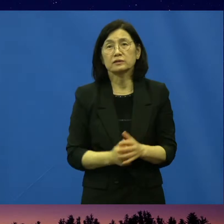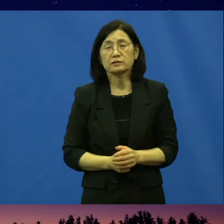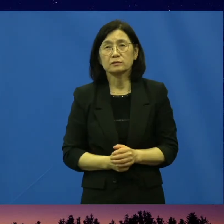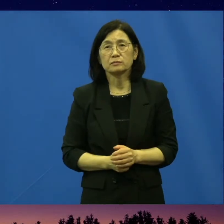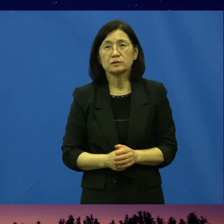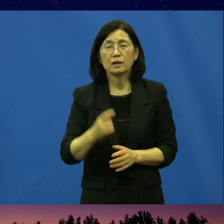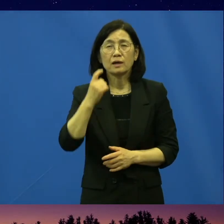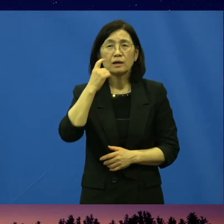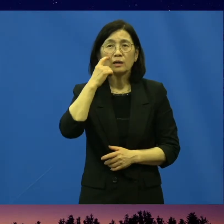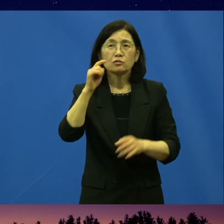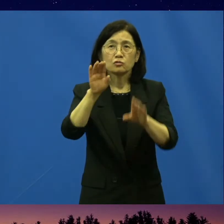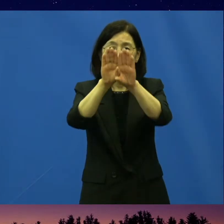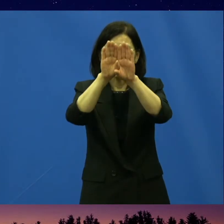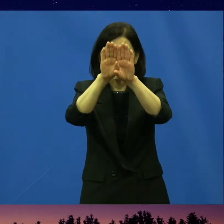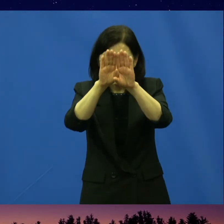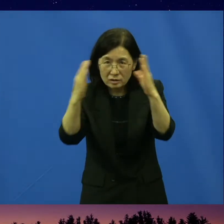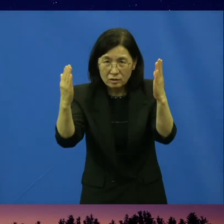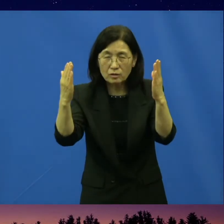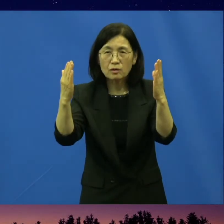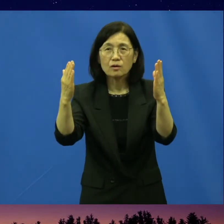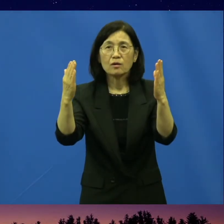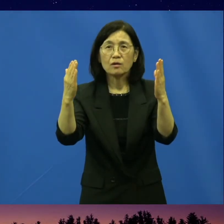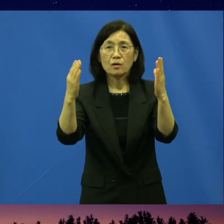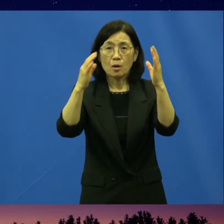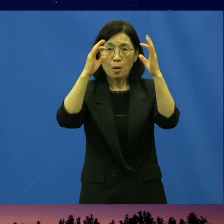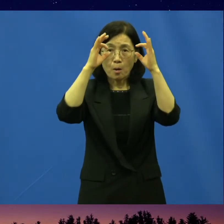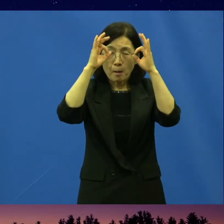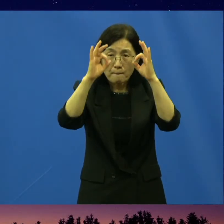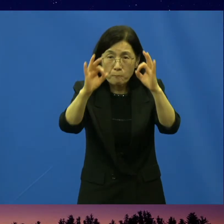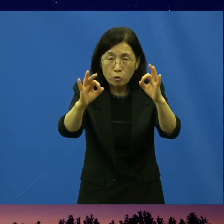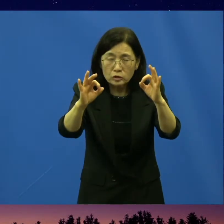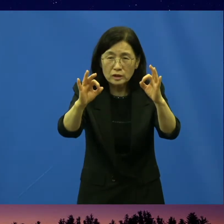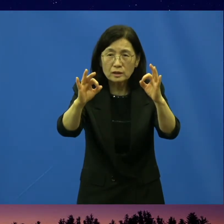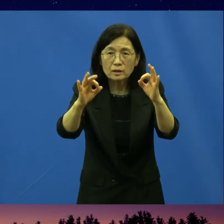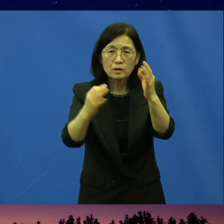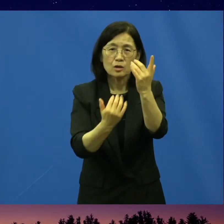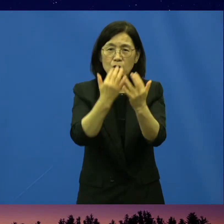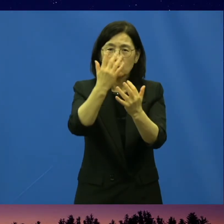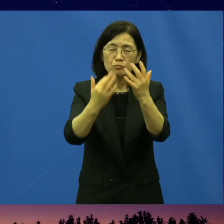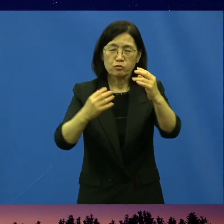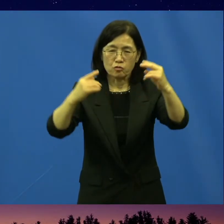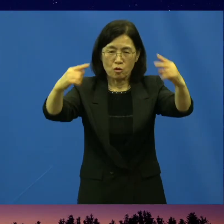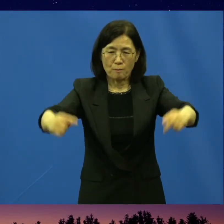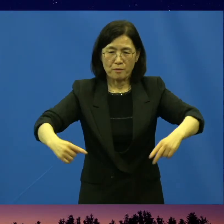눈을 열어주소서. 눈을 열어보니 불말과 불병거가 가득한.